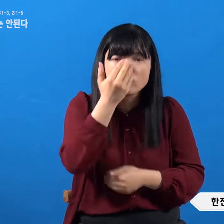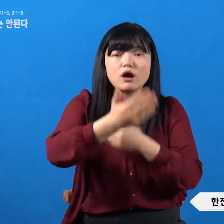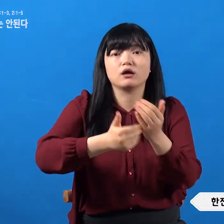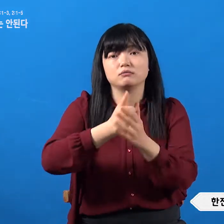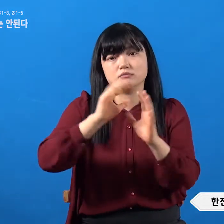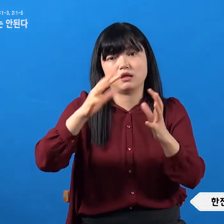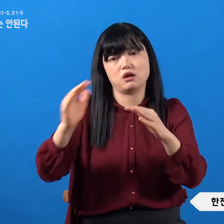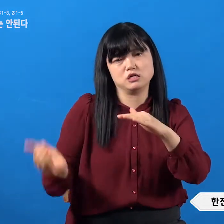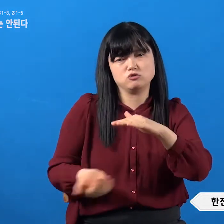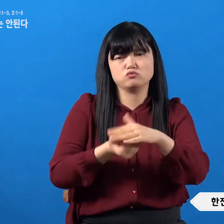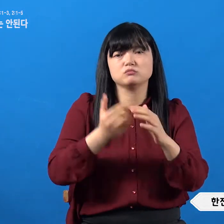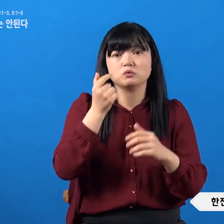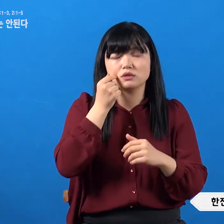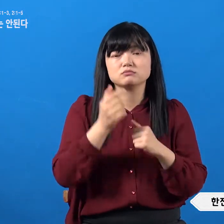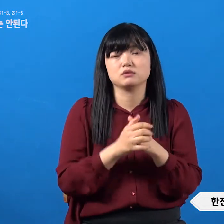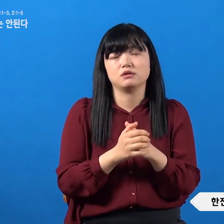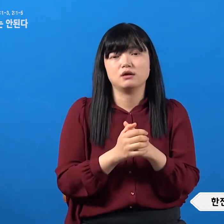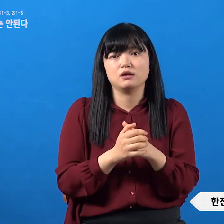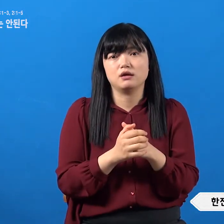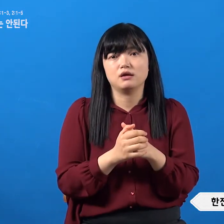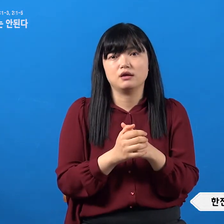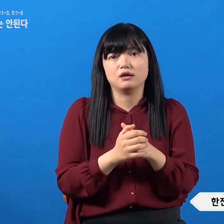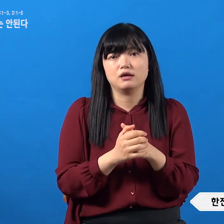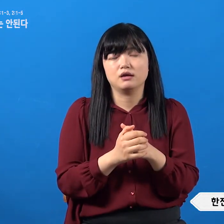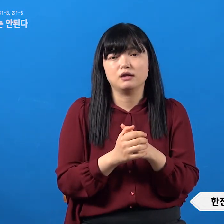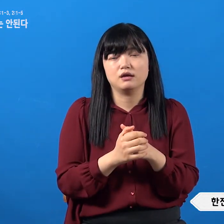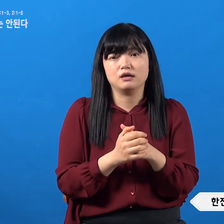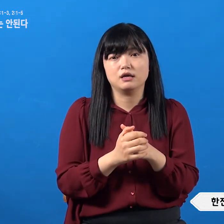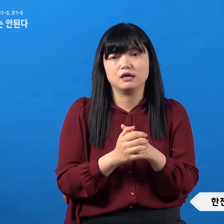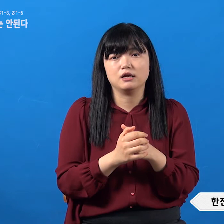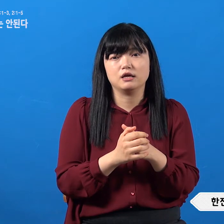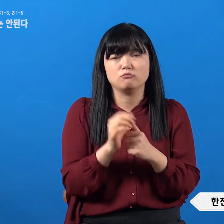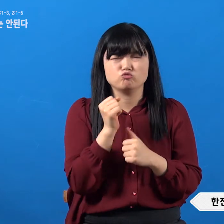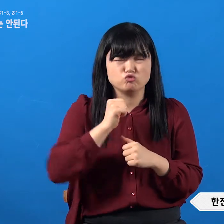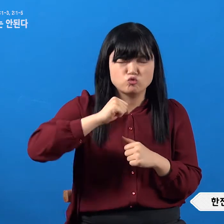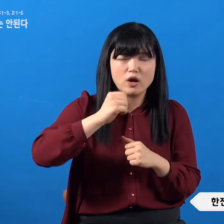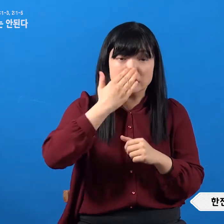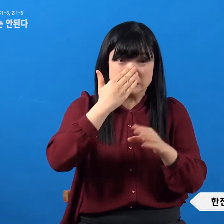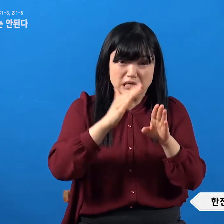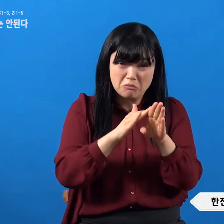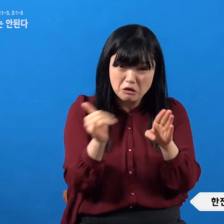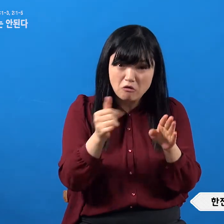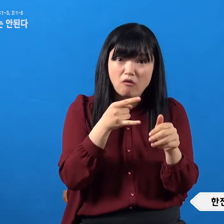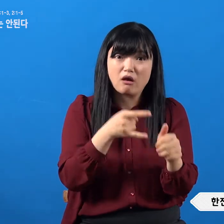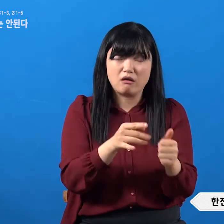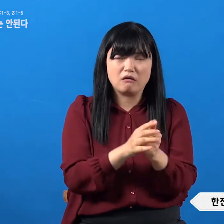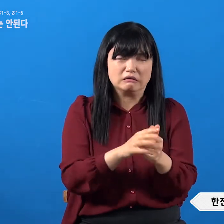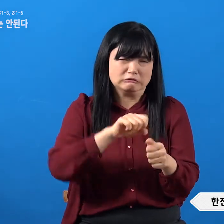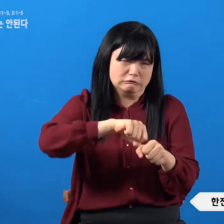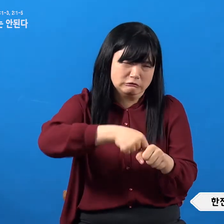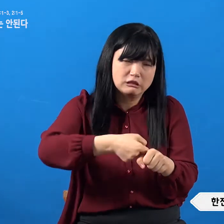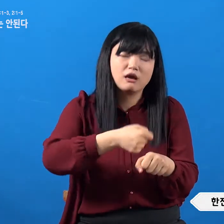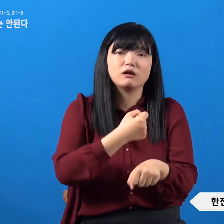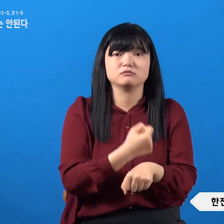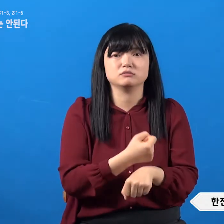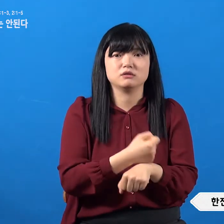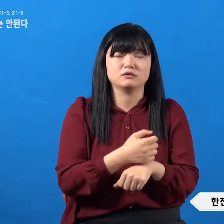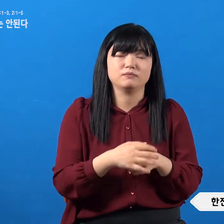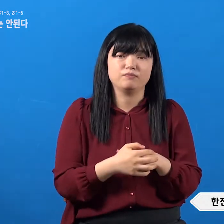나라를 이루지도 못했습니다. 그래서 하나님이 불순종하는 이 이스라엘 백성들을 징계를